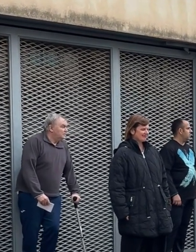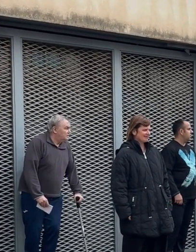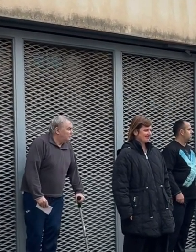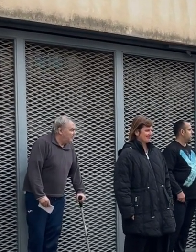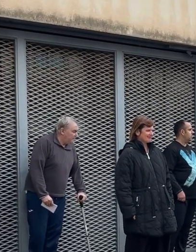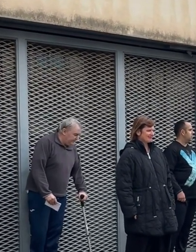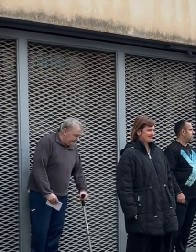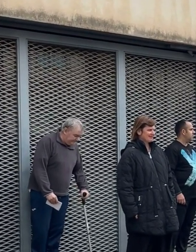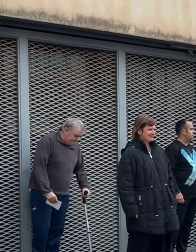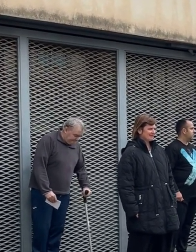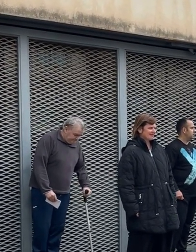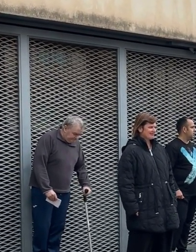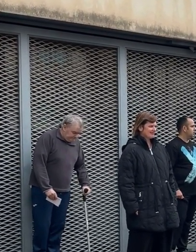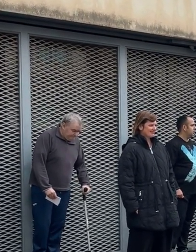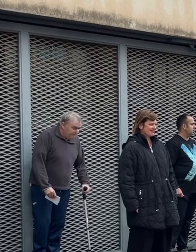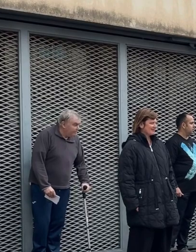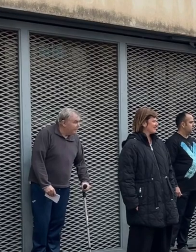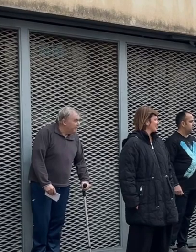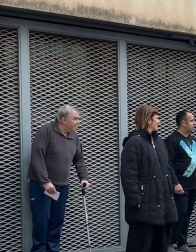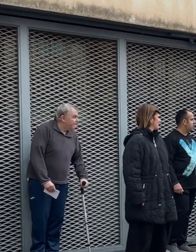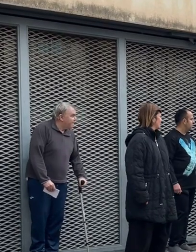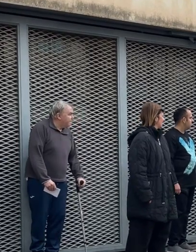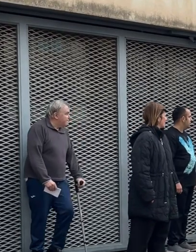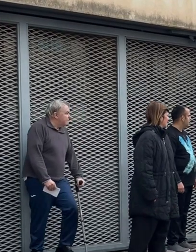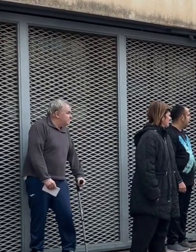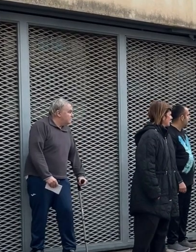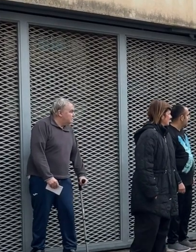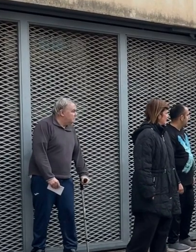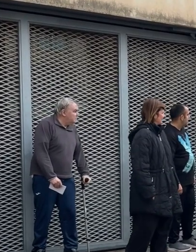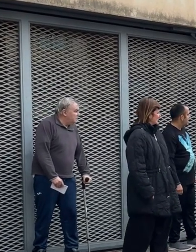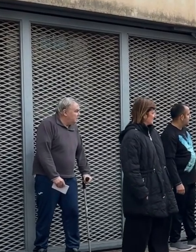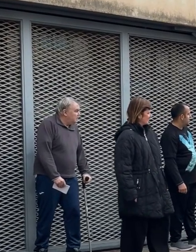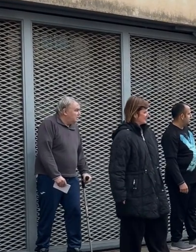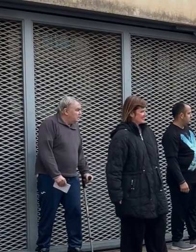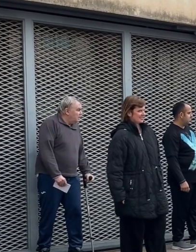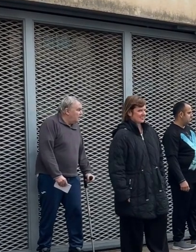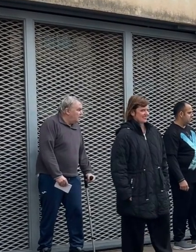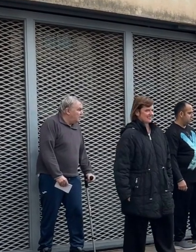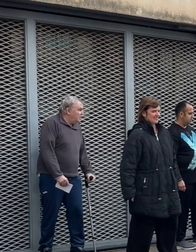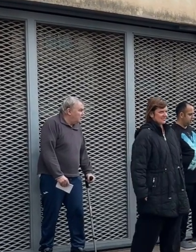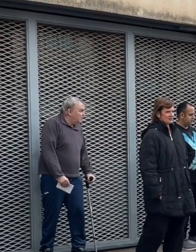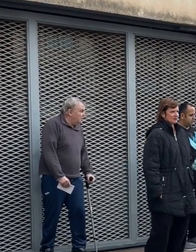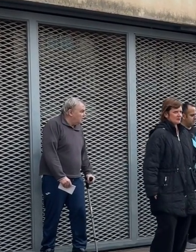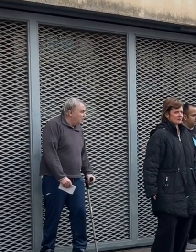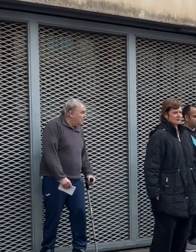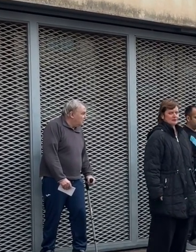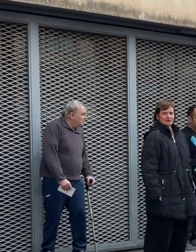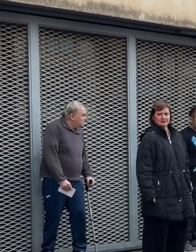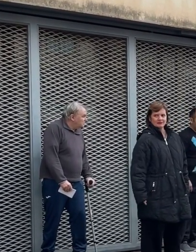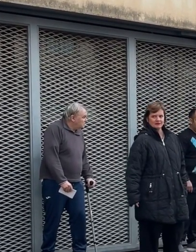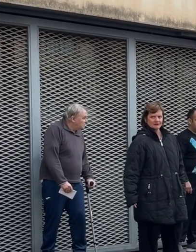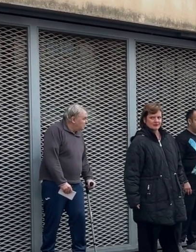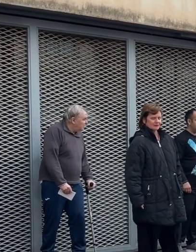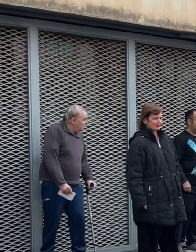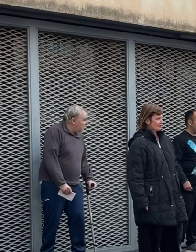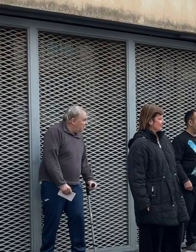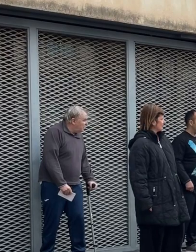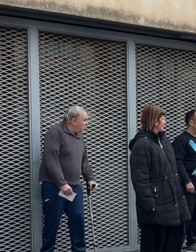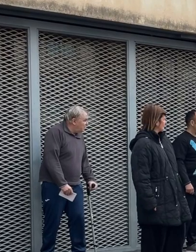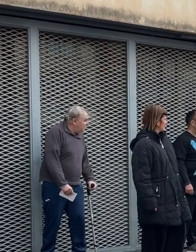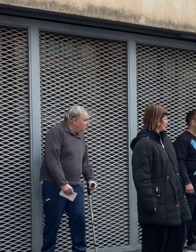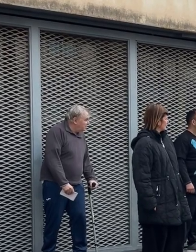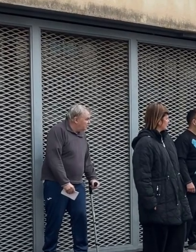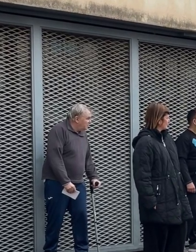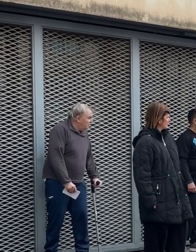de la discapacidad. Aquí tenemos, os voy a presentar, no somos todos, pero una pequeña parte del